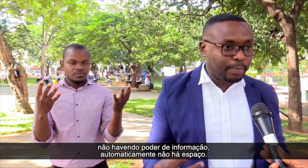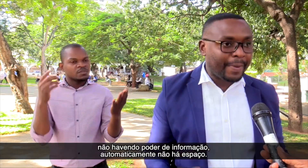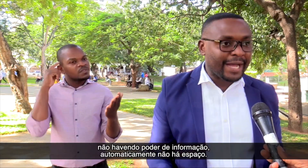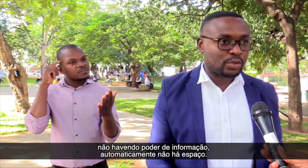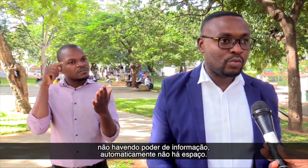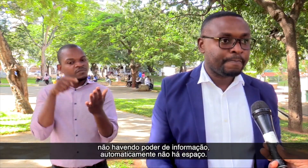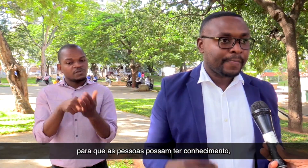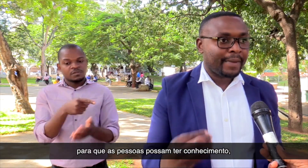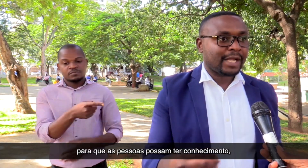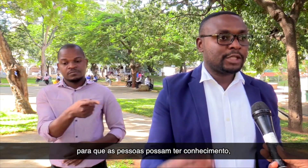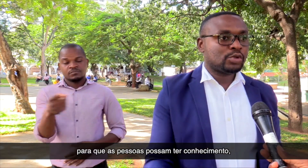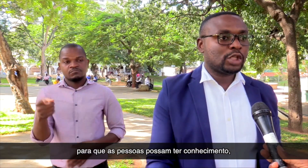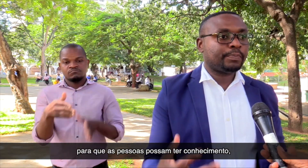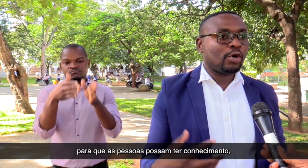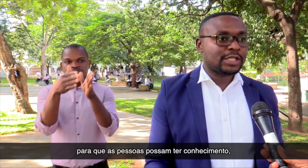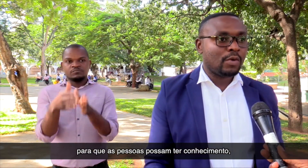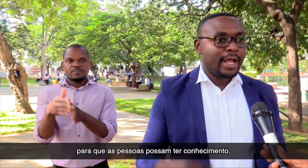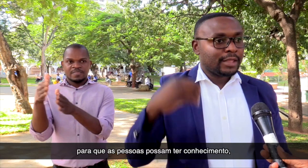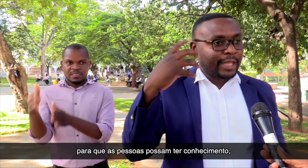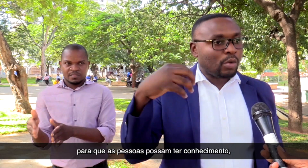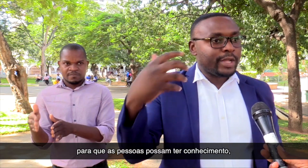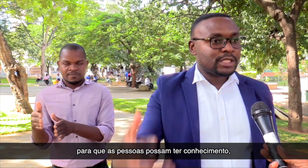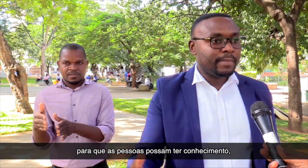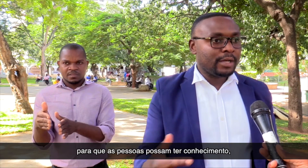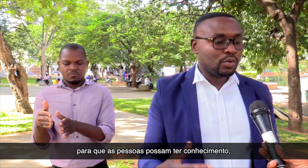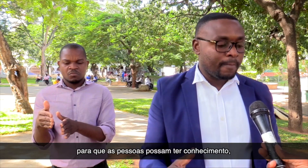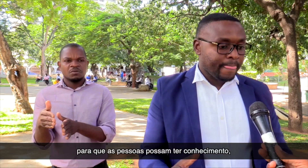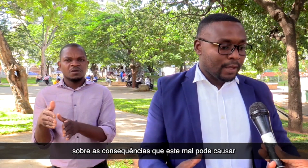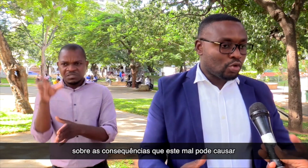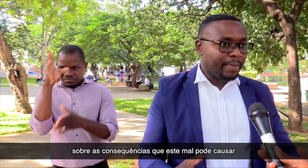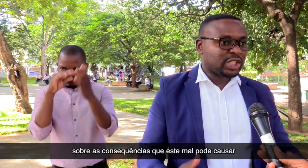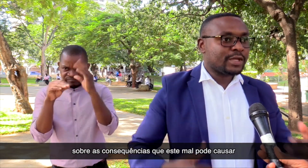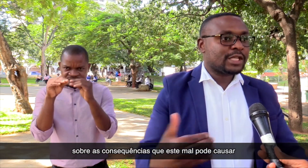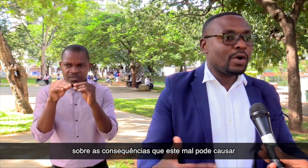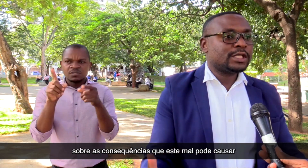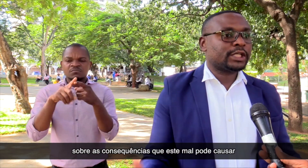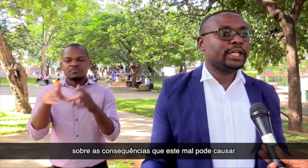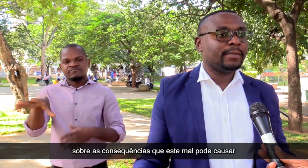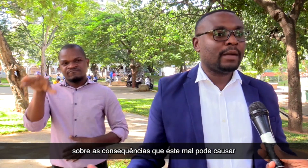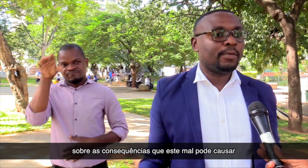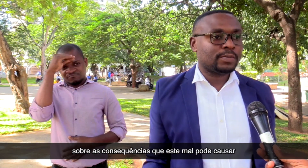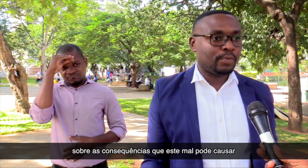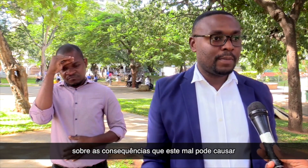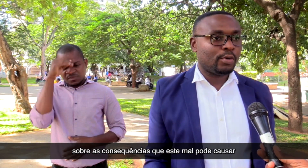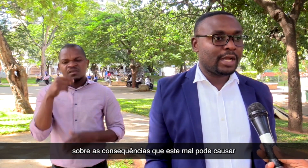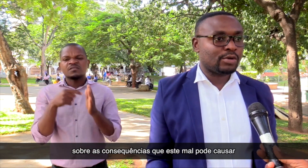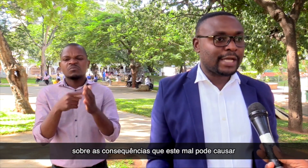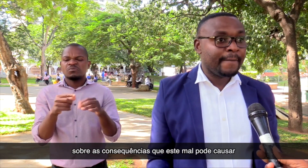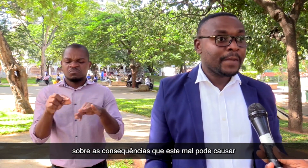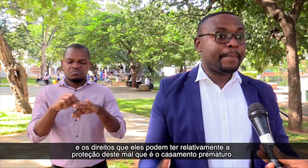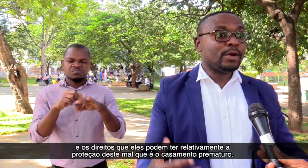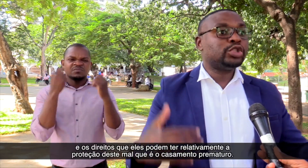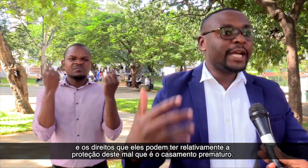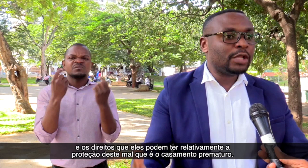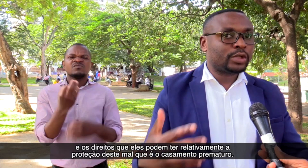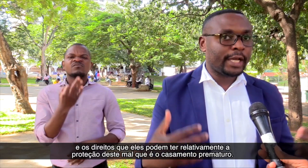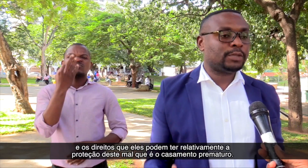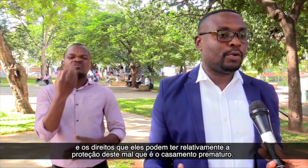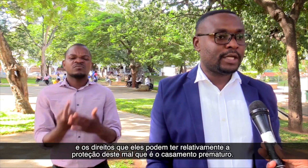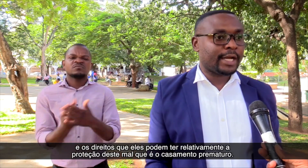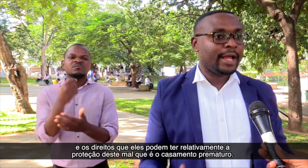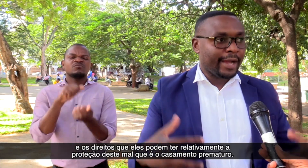não há espaço para que as pessoas possam ter conhecimento sobre as consequências que este mal pode causar e pelos